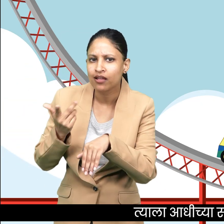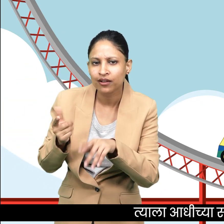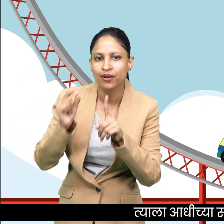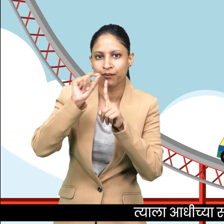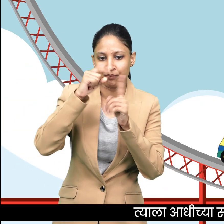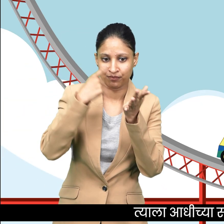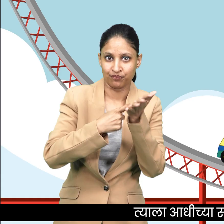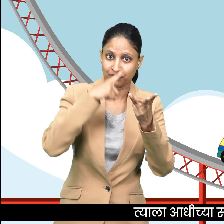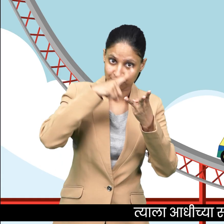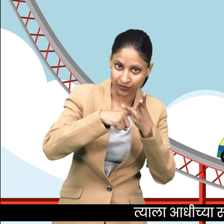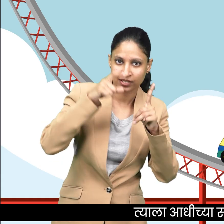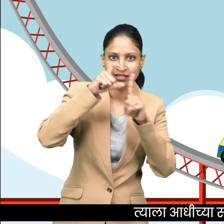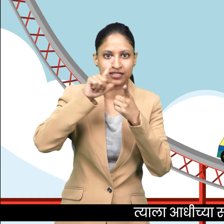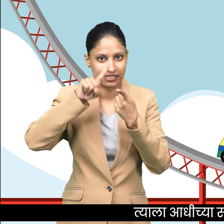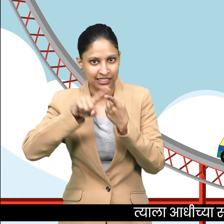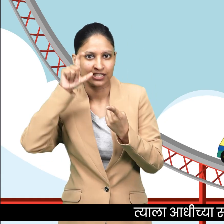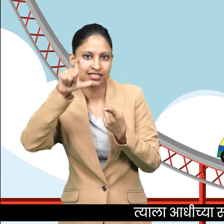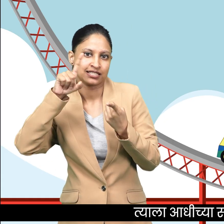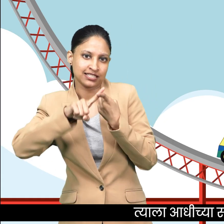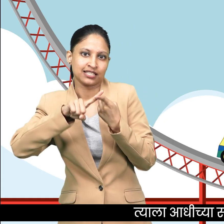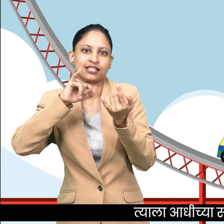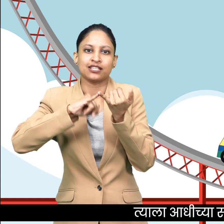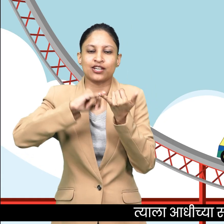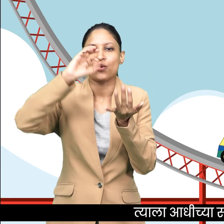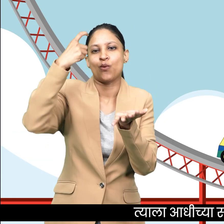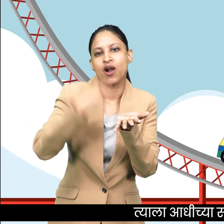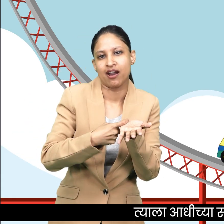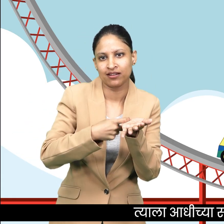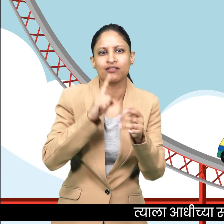त्याला आधीच्या संख्येचा पूर्वसूचक म्हणतात.